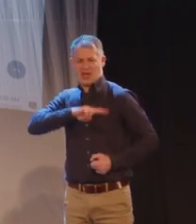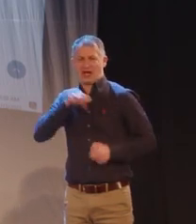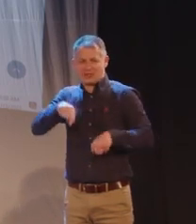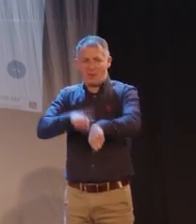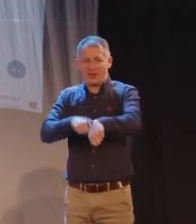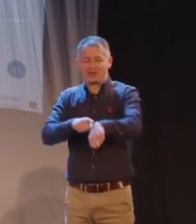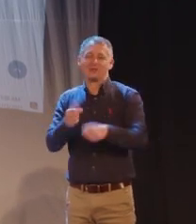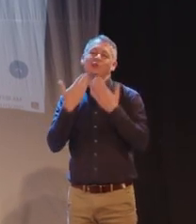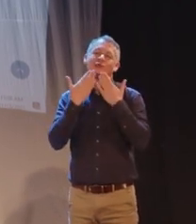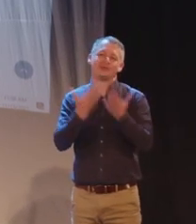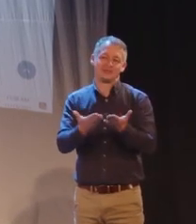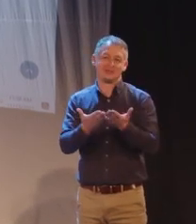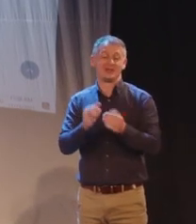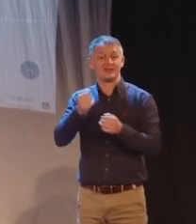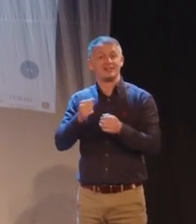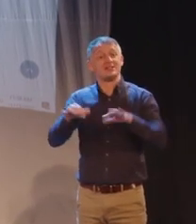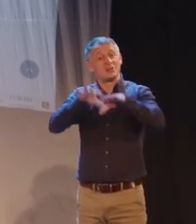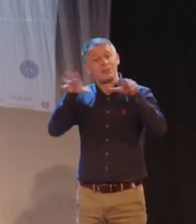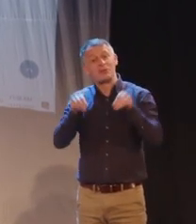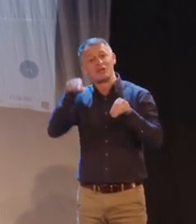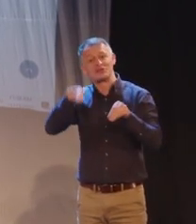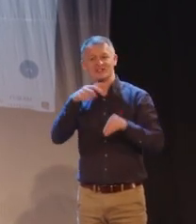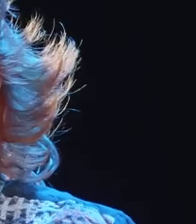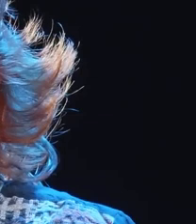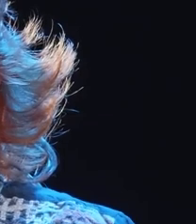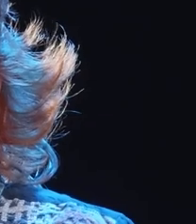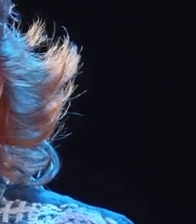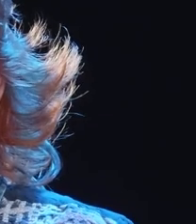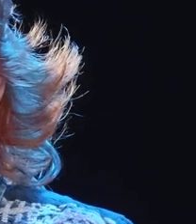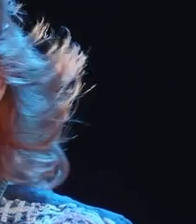Și vă mulțumim. Vă mulțumim că împărtășiți cu noi această emoție.